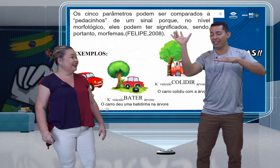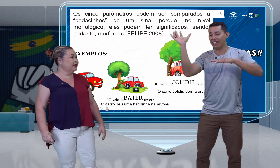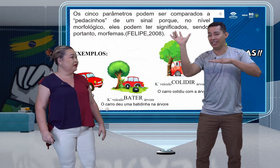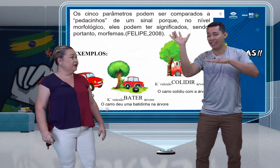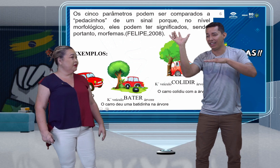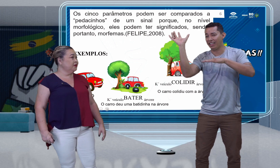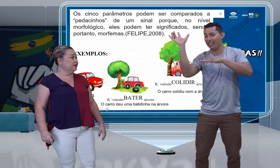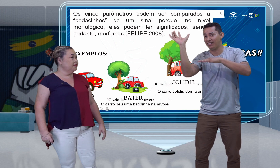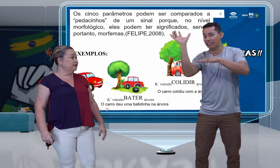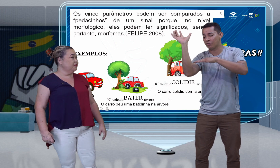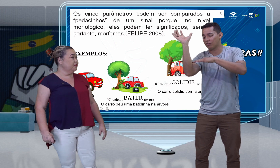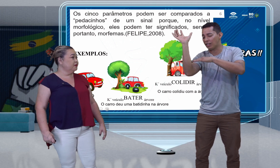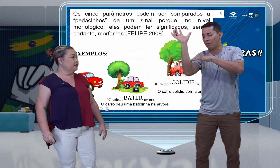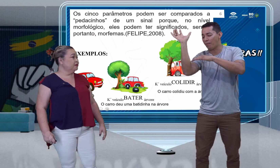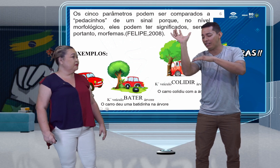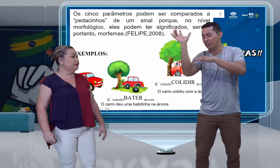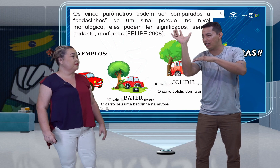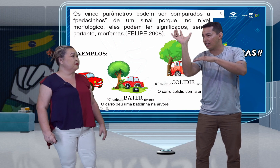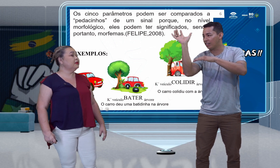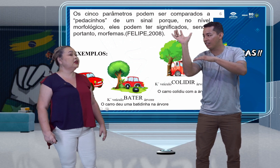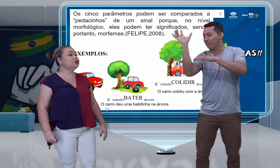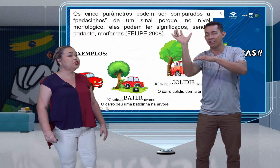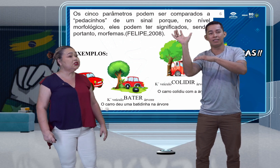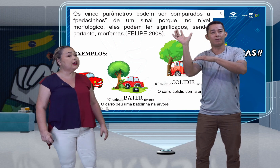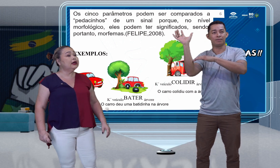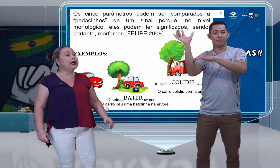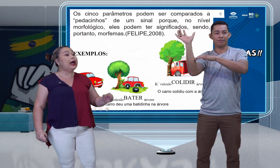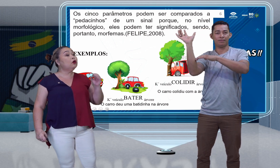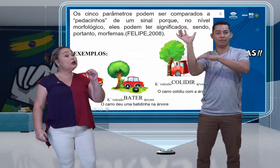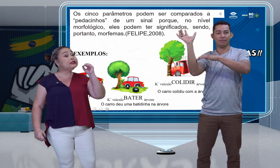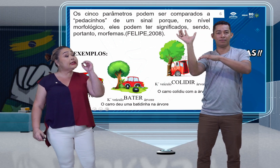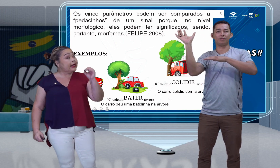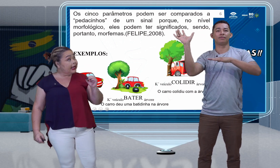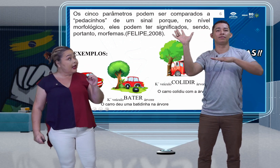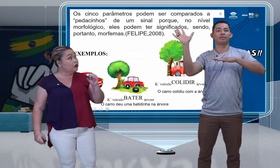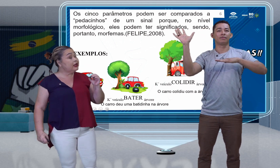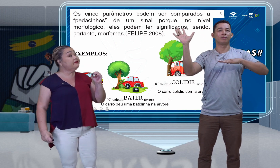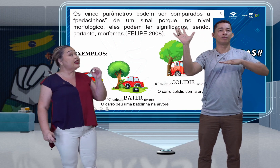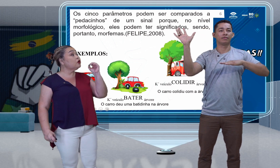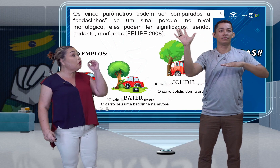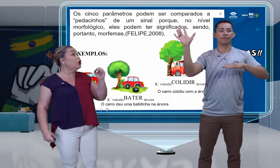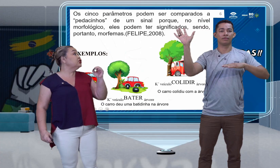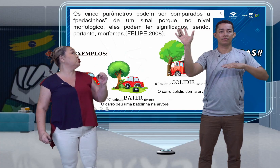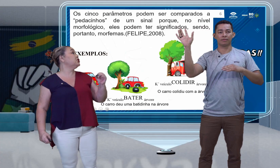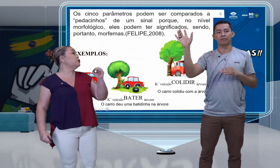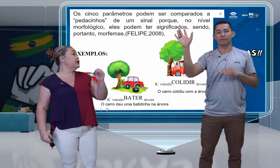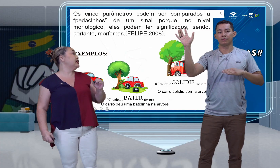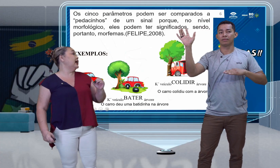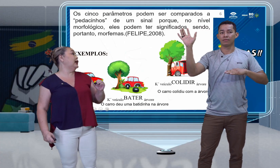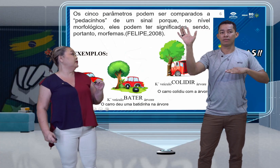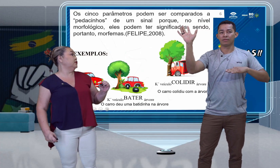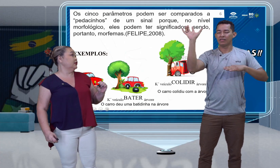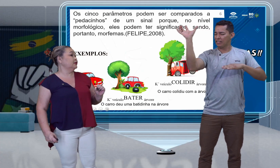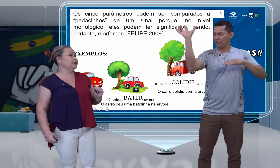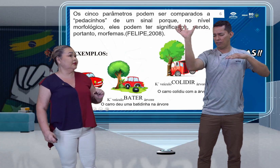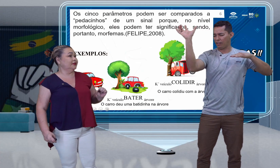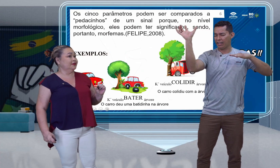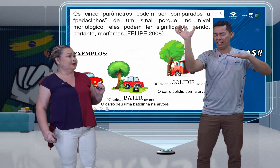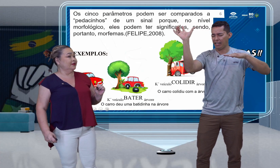aqui, tá indo e deu uma batidinha. Batidinha. Agora esse carro, ele vai colidir com essa árvore. Então eu vou aqui em